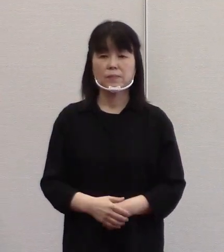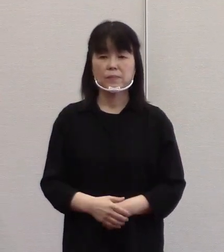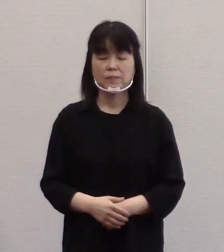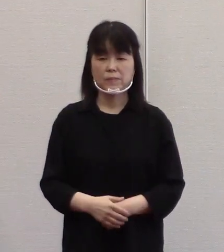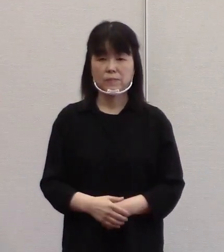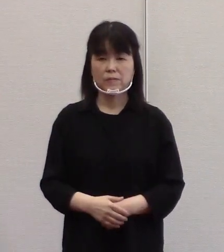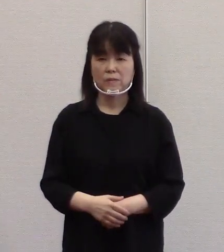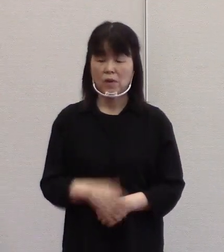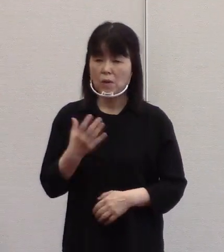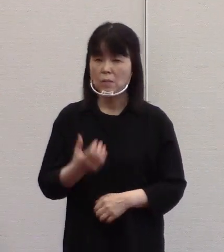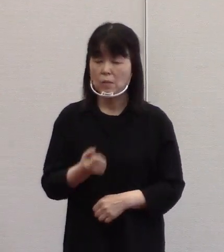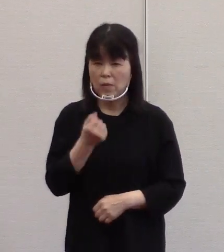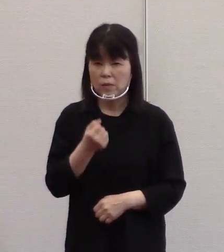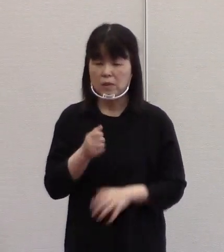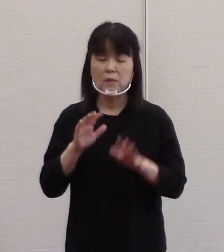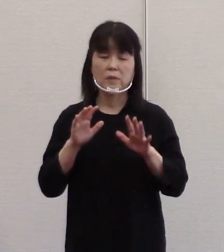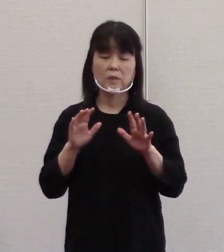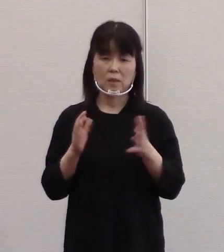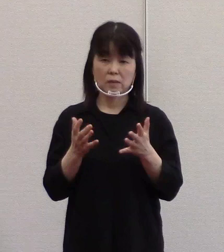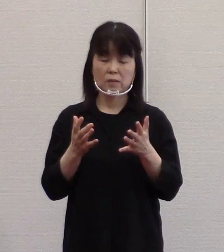持ち合わせておりませんけれども、